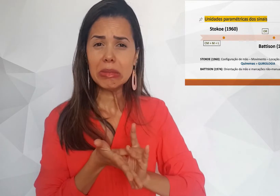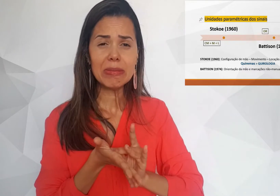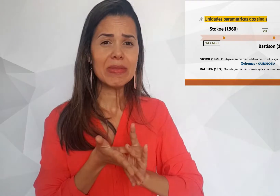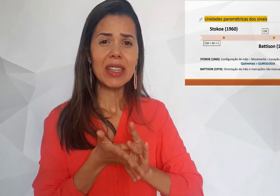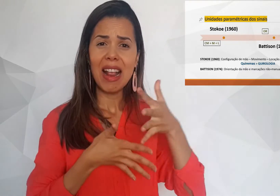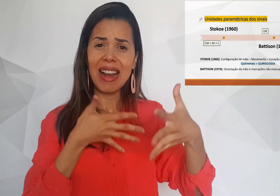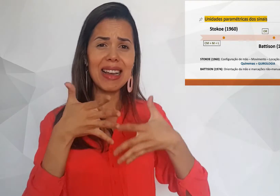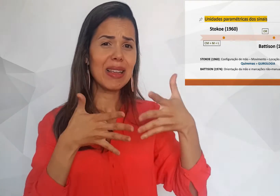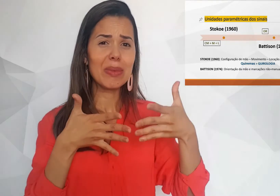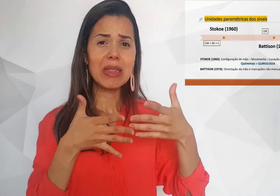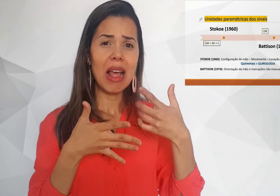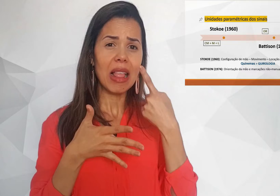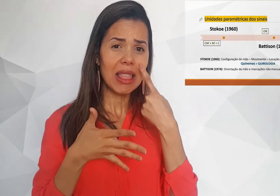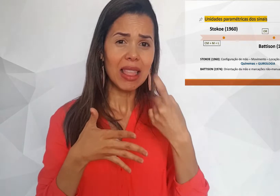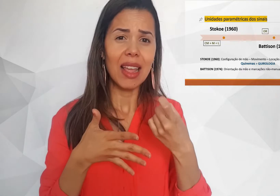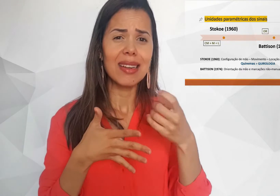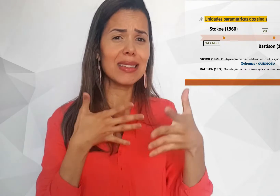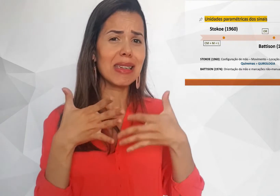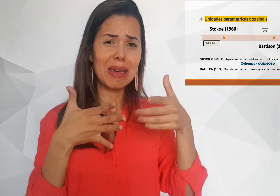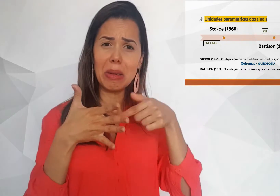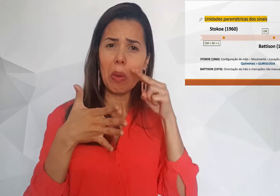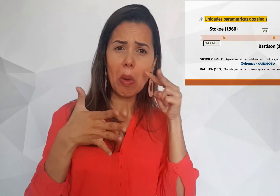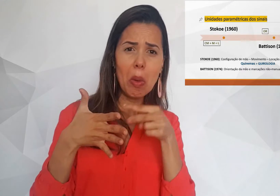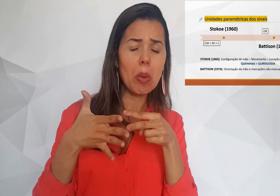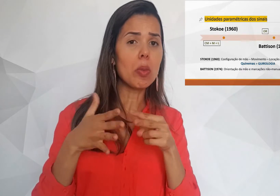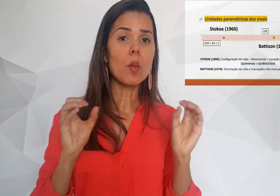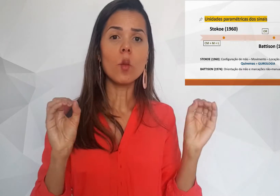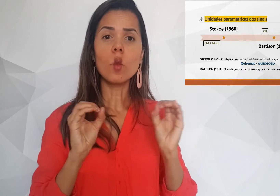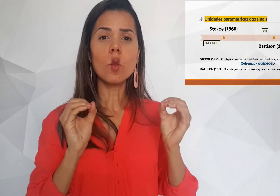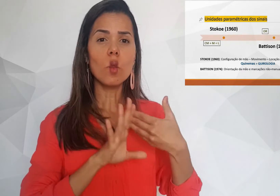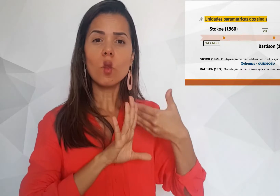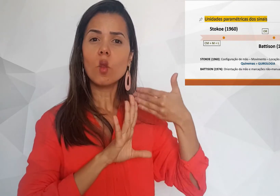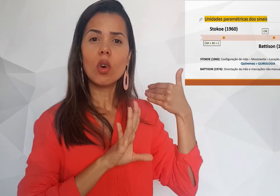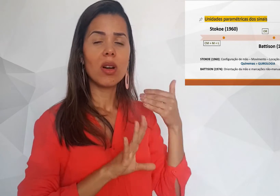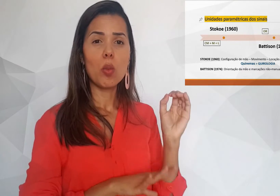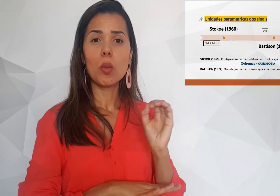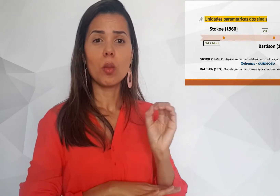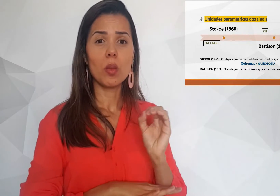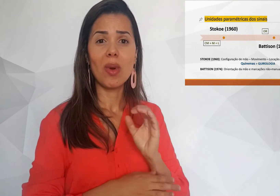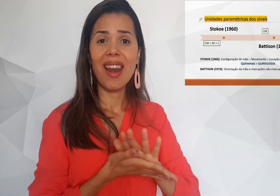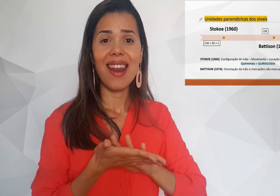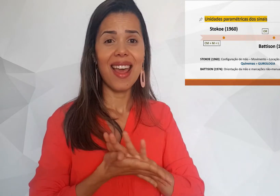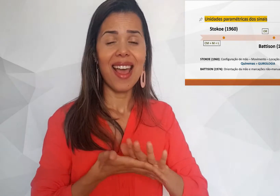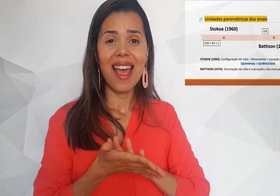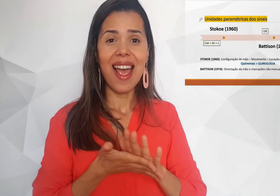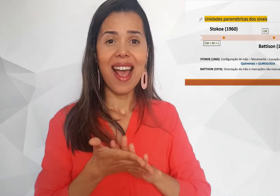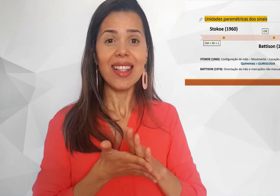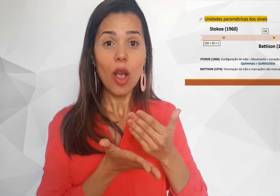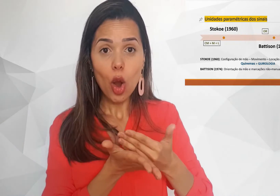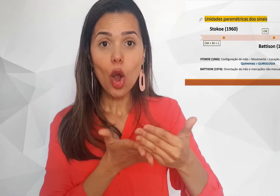estudo sistemático feito com o objeto de estudo que fosse línguas sinalizadas, ou esse